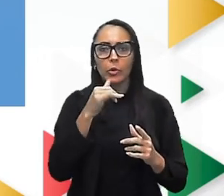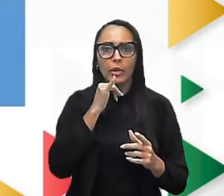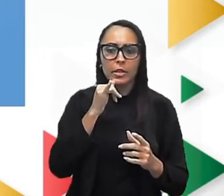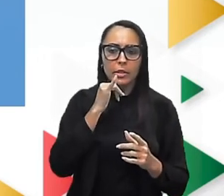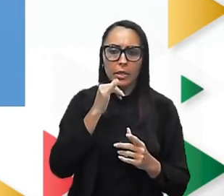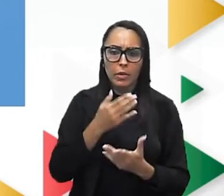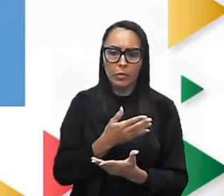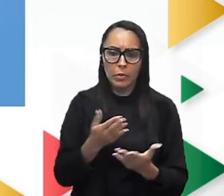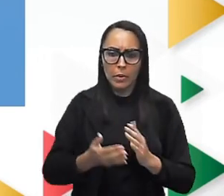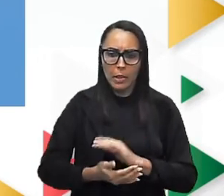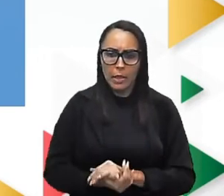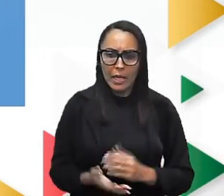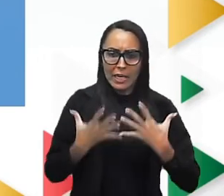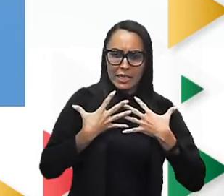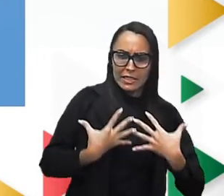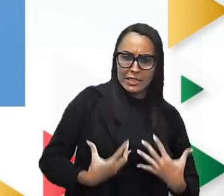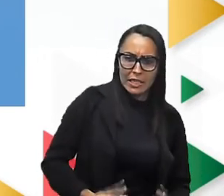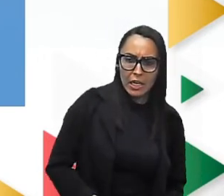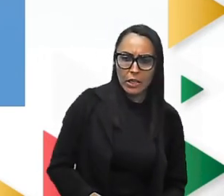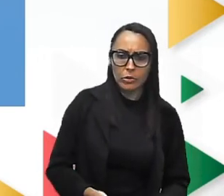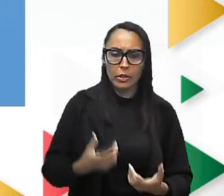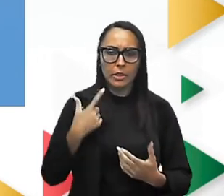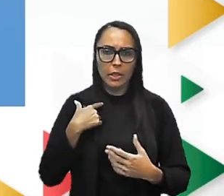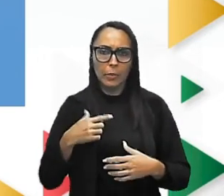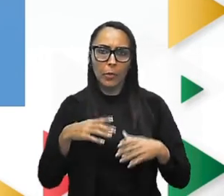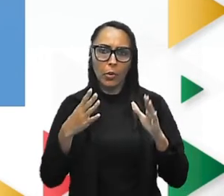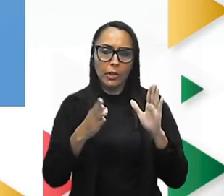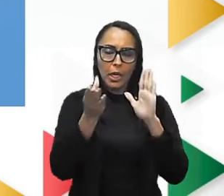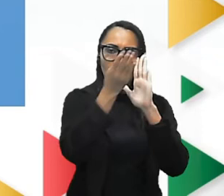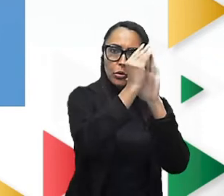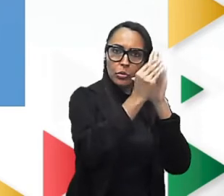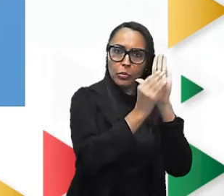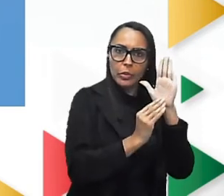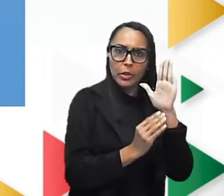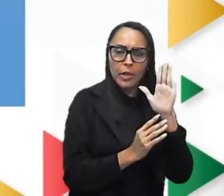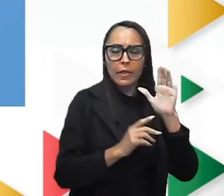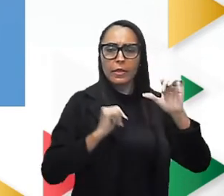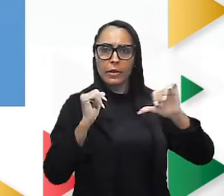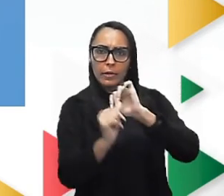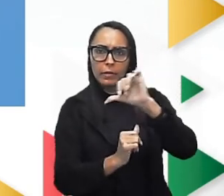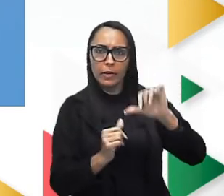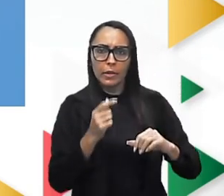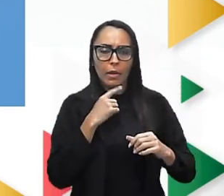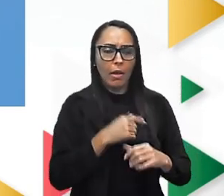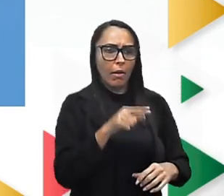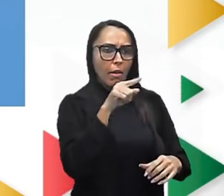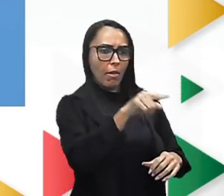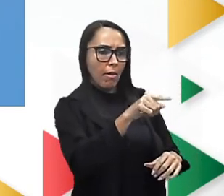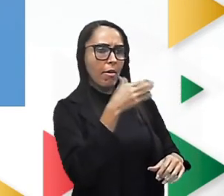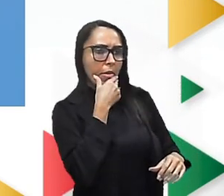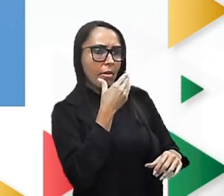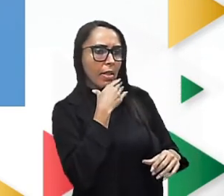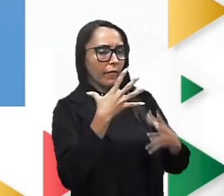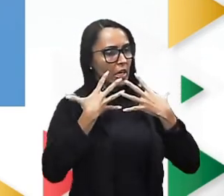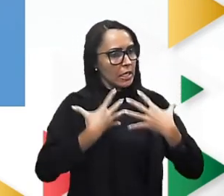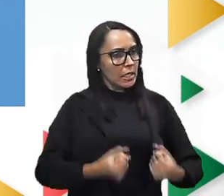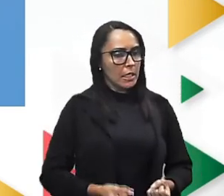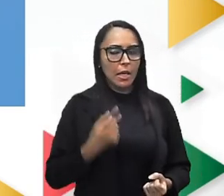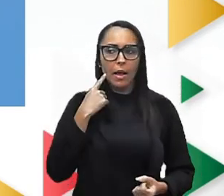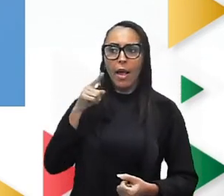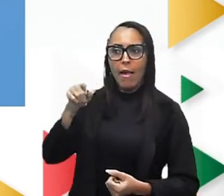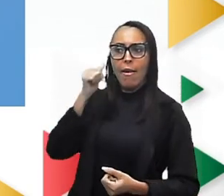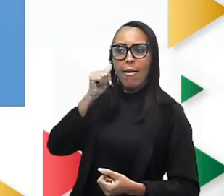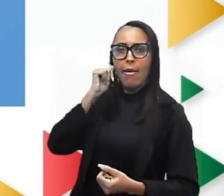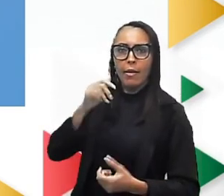cansada, pode assumir diferentes formas. Veja, ele está cansado, ela estava